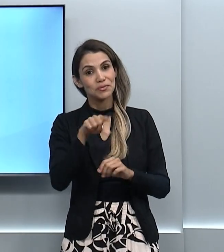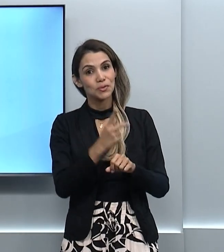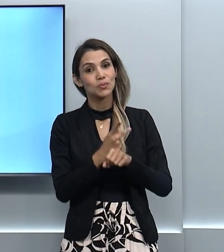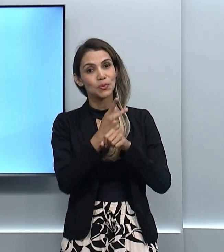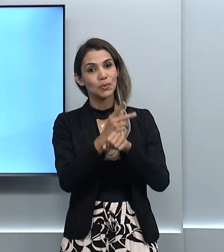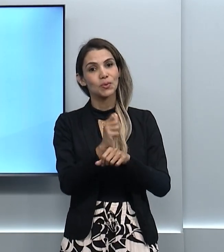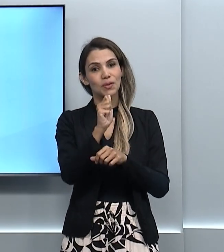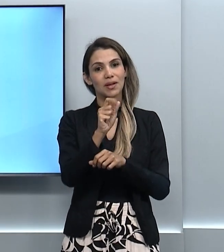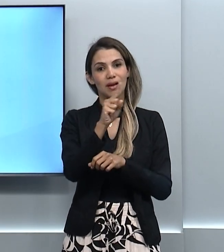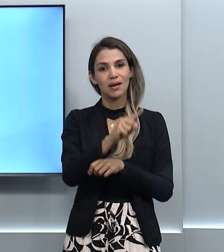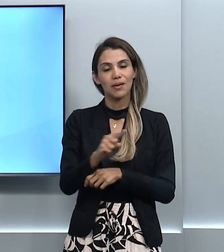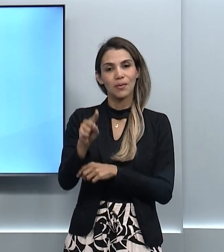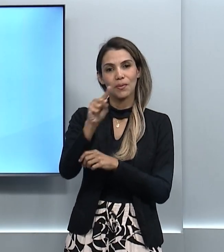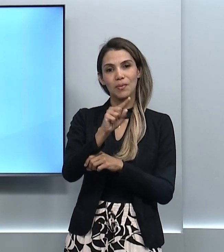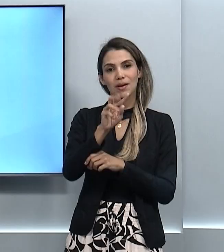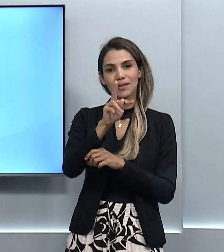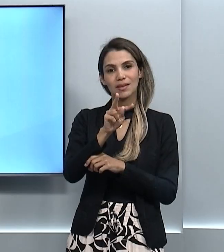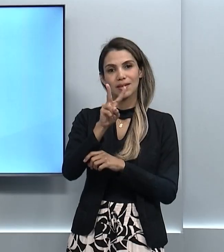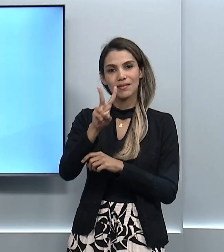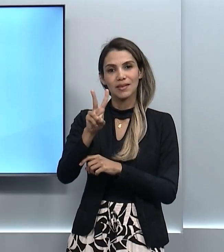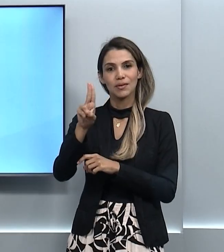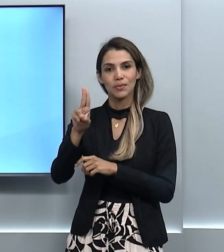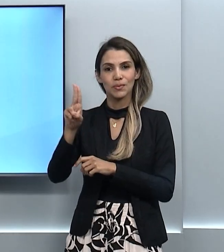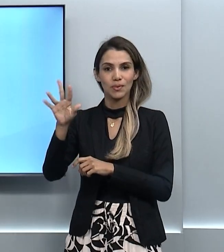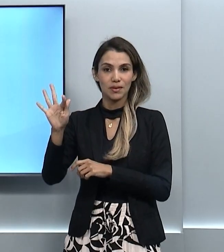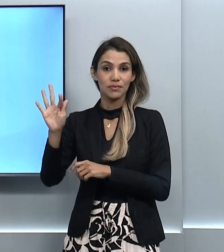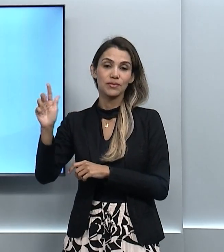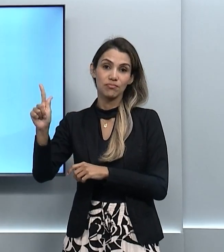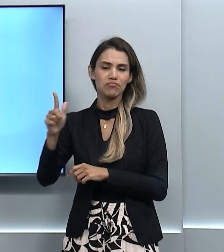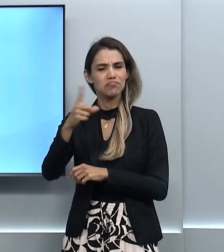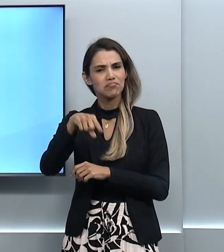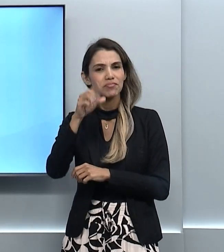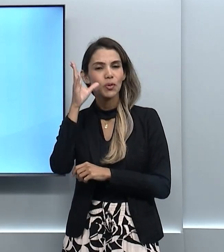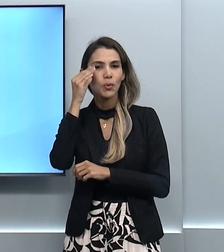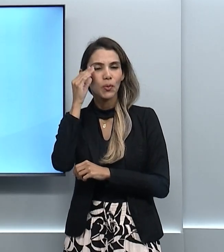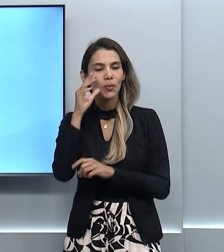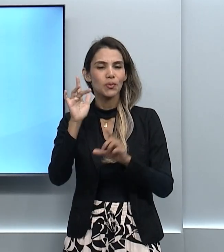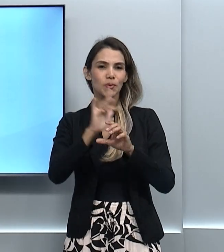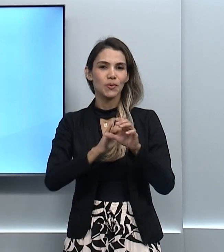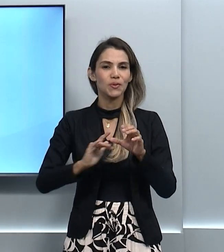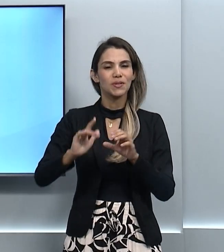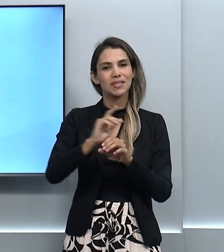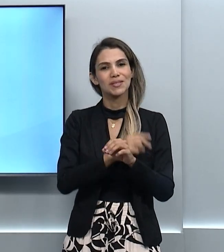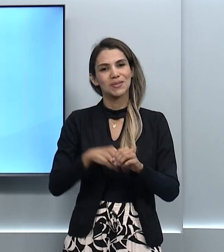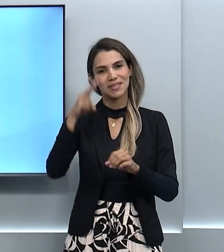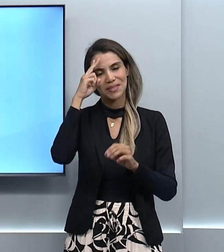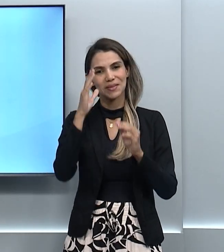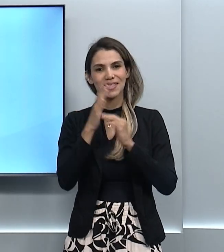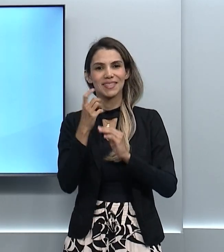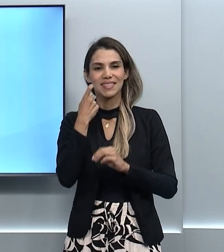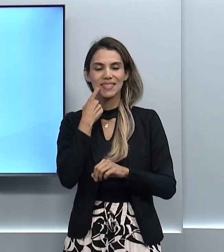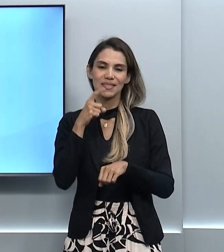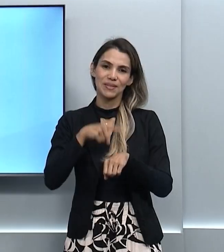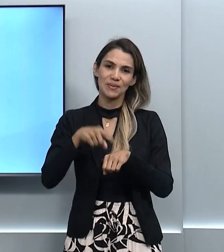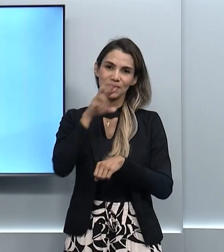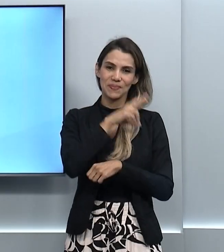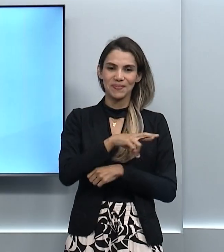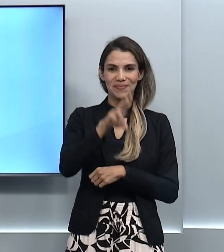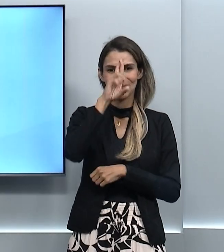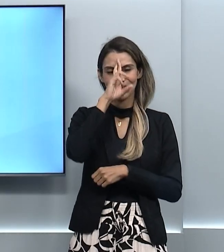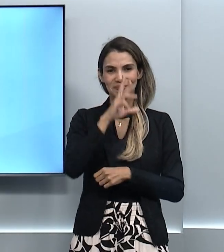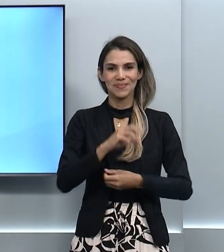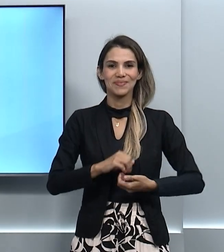por @TVUFG. Assista ao Conexões de segunda a sexta, sempre a partir